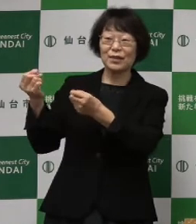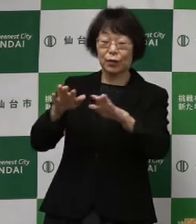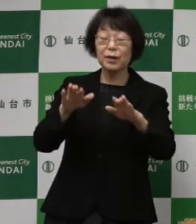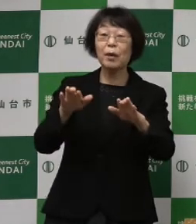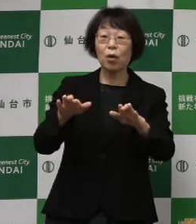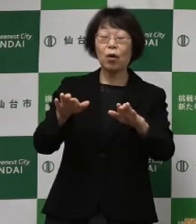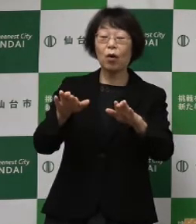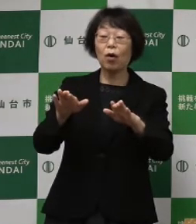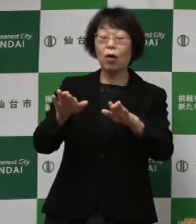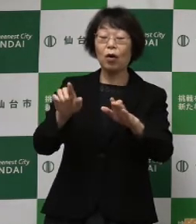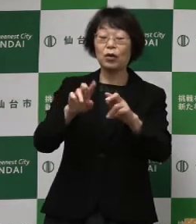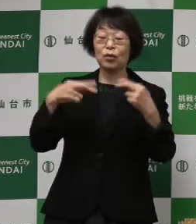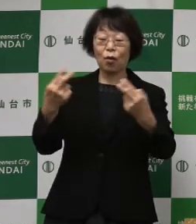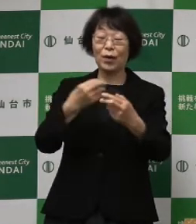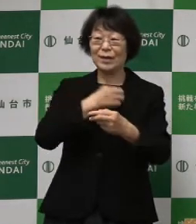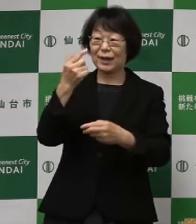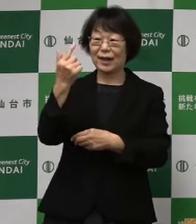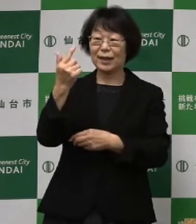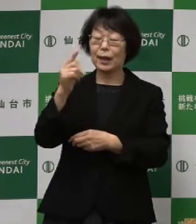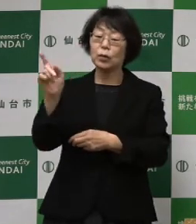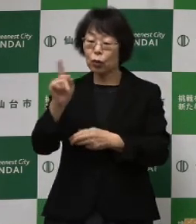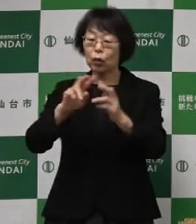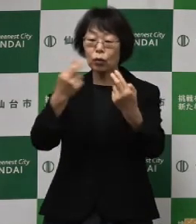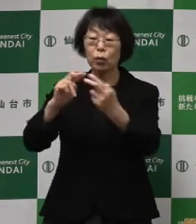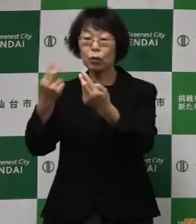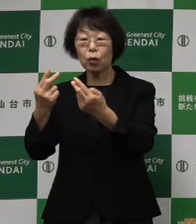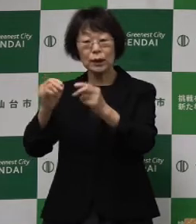も政党人ではございません。どこの政党に属しているわけで